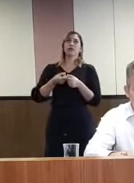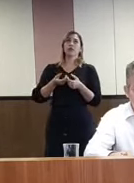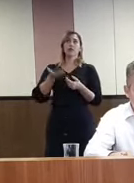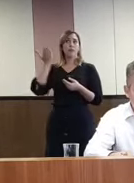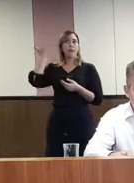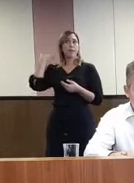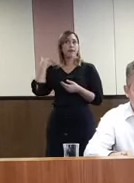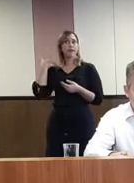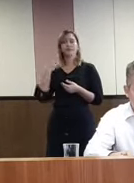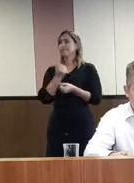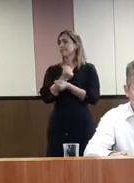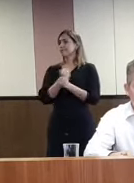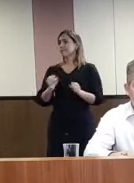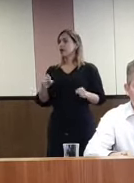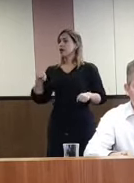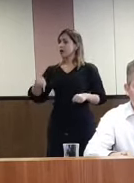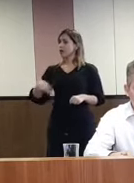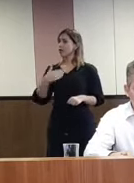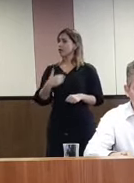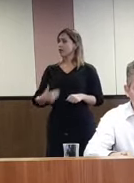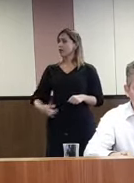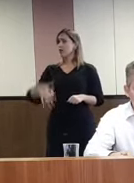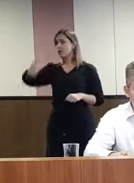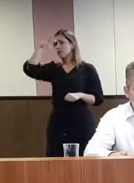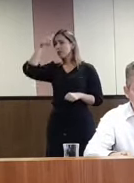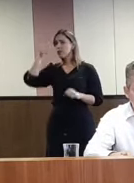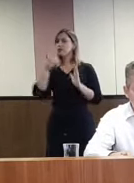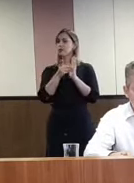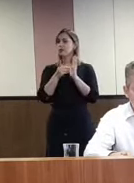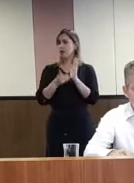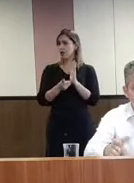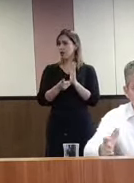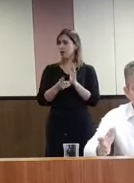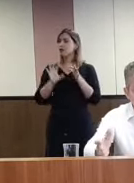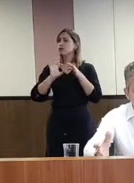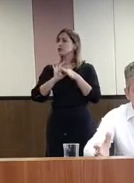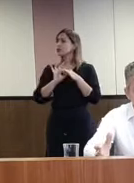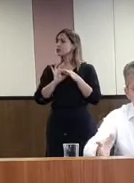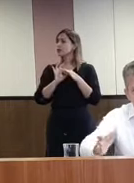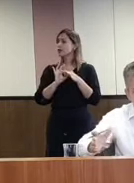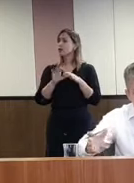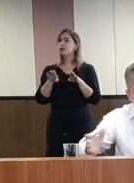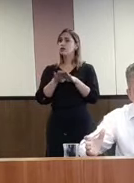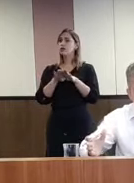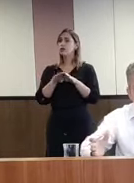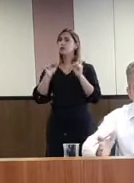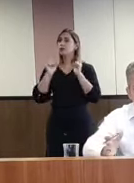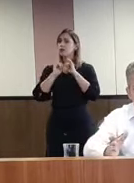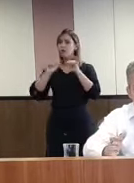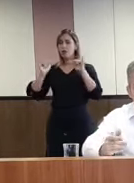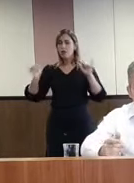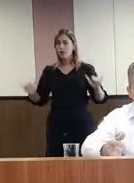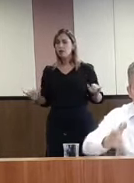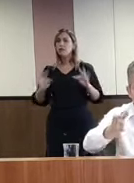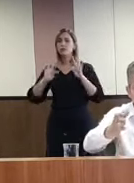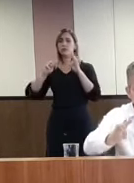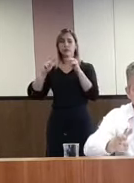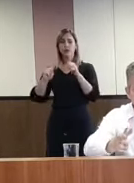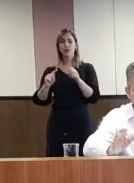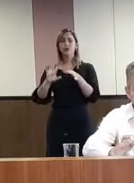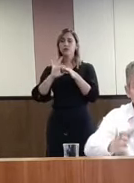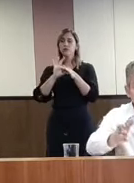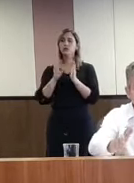nós soltamos o nosso decreto e agora estamos unificando esse decreto e vinculando para tentar unificar, né, através